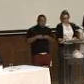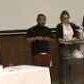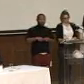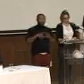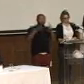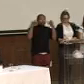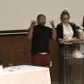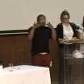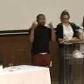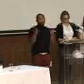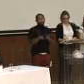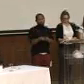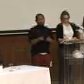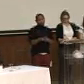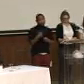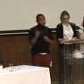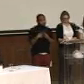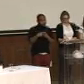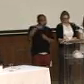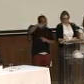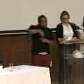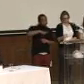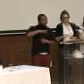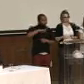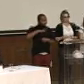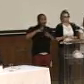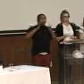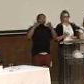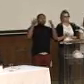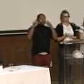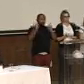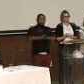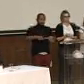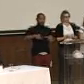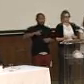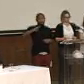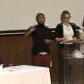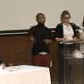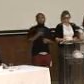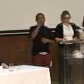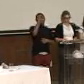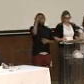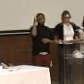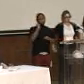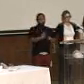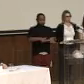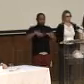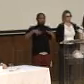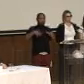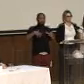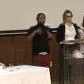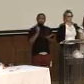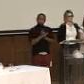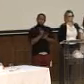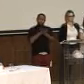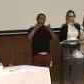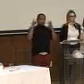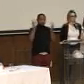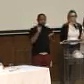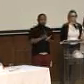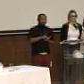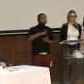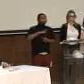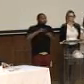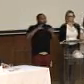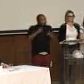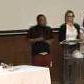teatro. Porque este campus tem um teatro para 1000 pessoas. Teatro mesmo, não um auditório como esse. Temos certeza que até o meados do ano que vem a